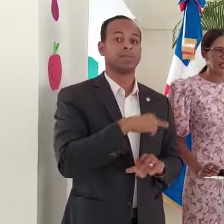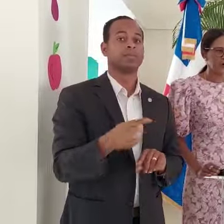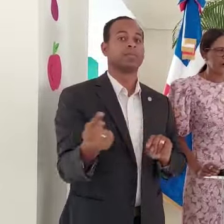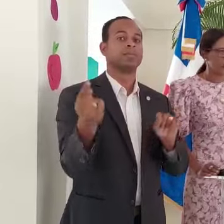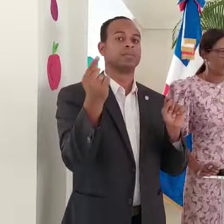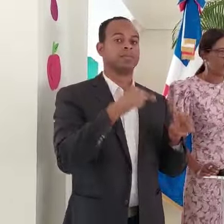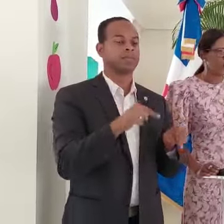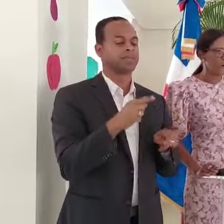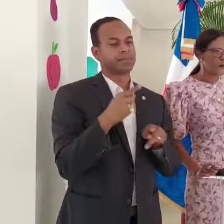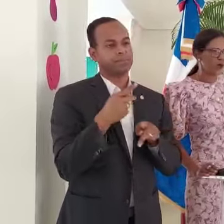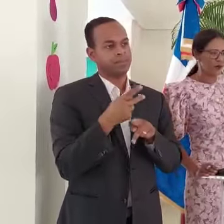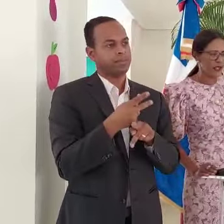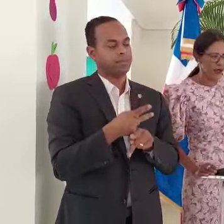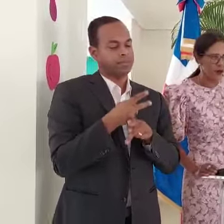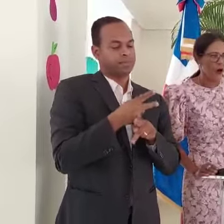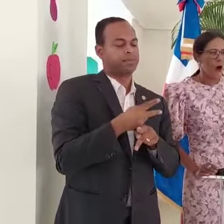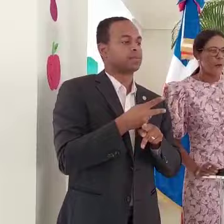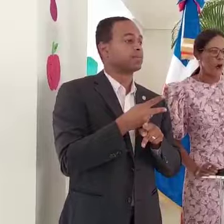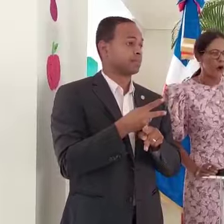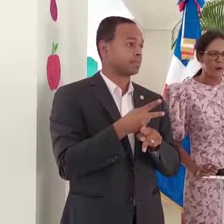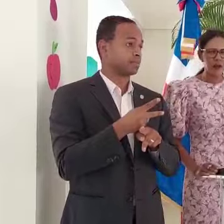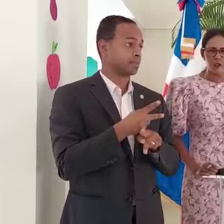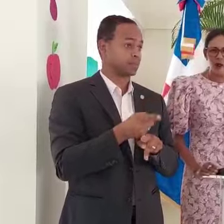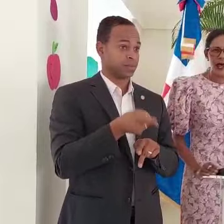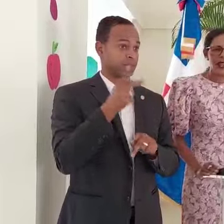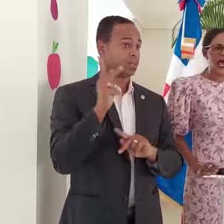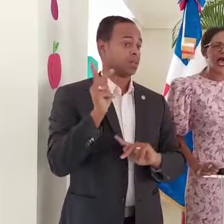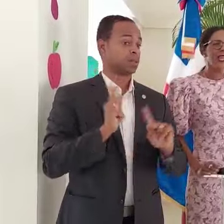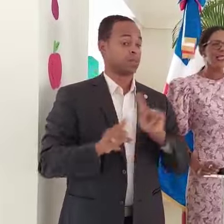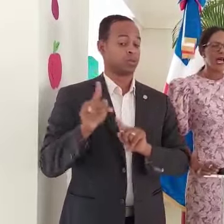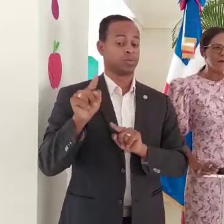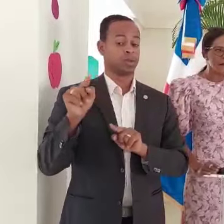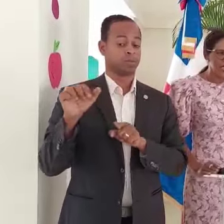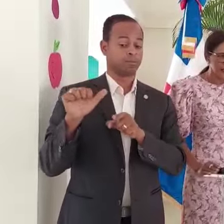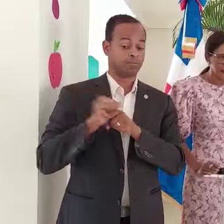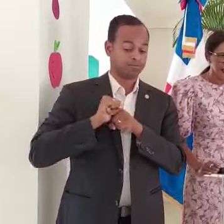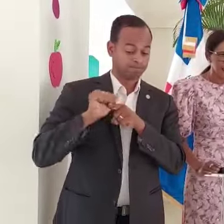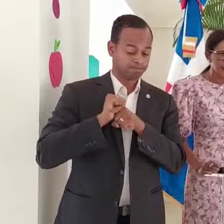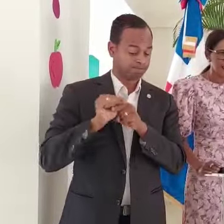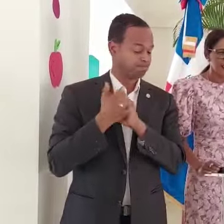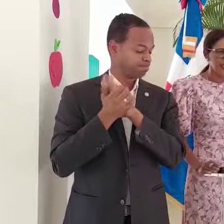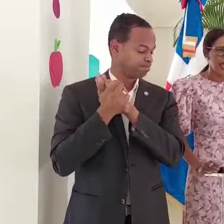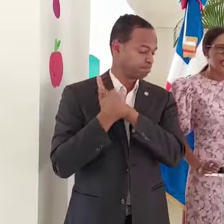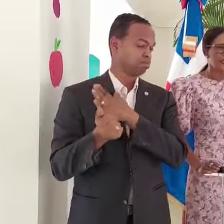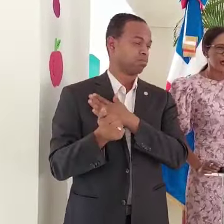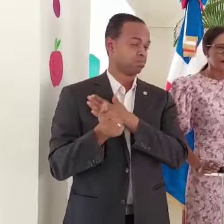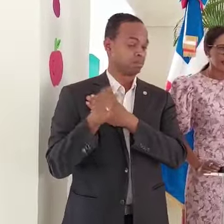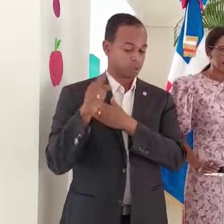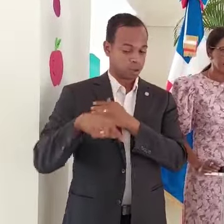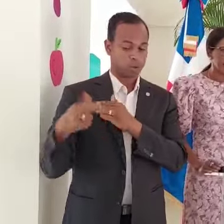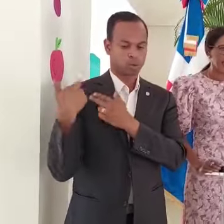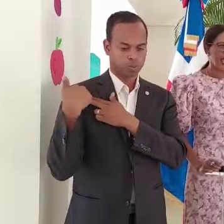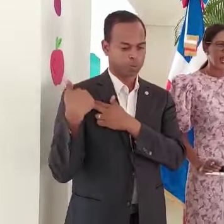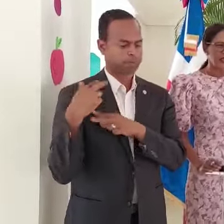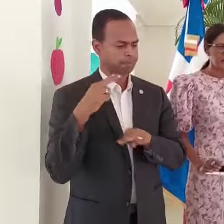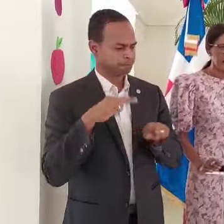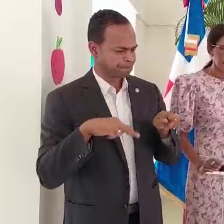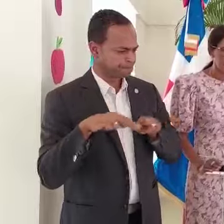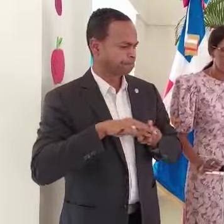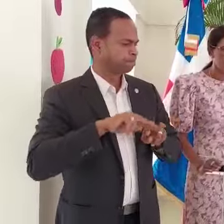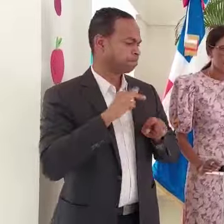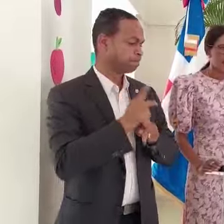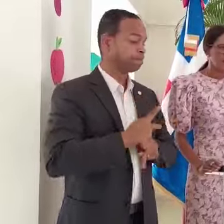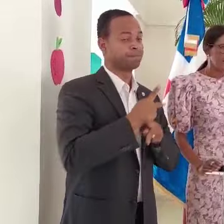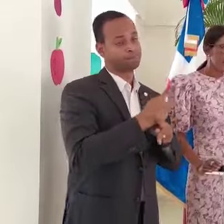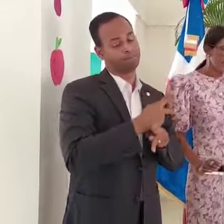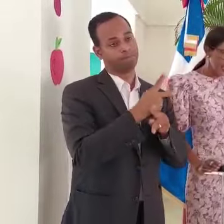a ser cuidados por un personal altamente, altamente